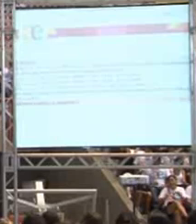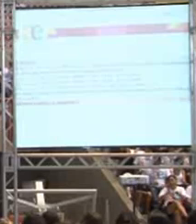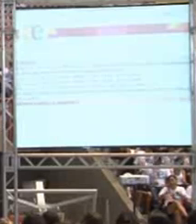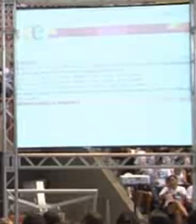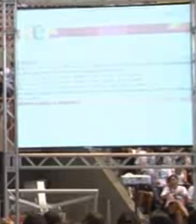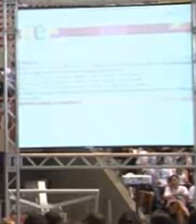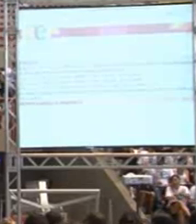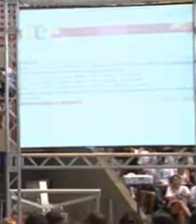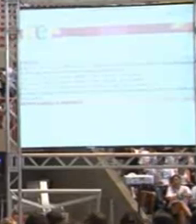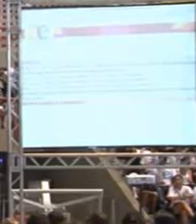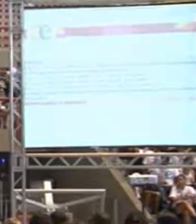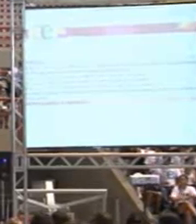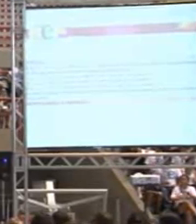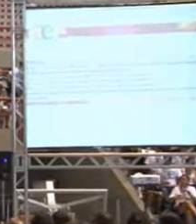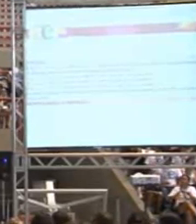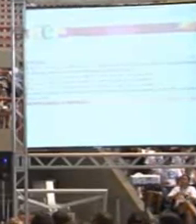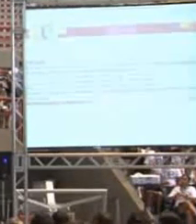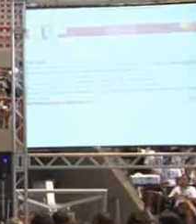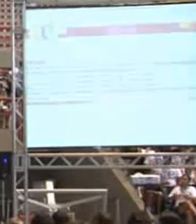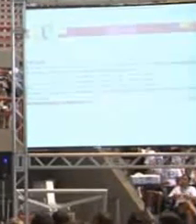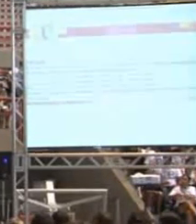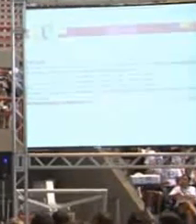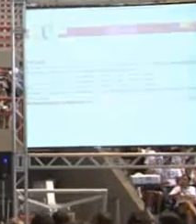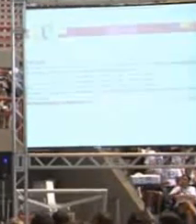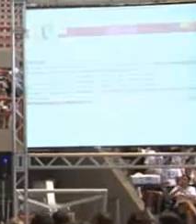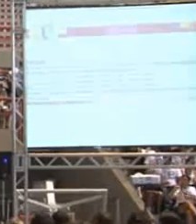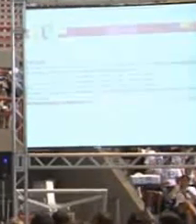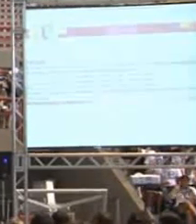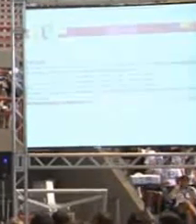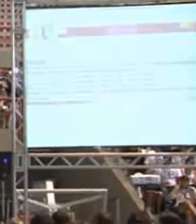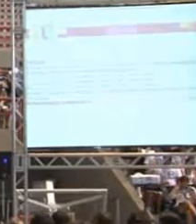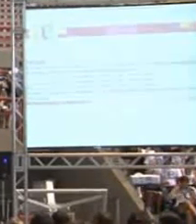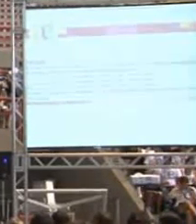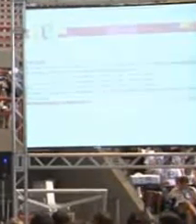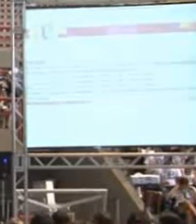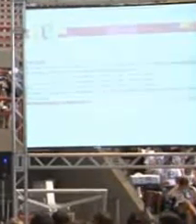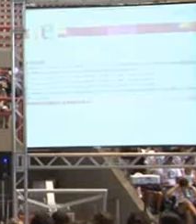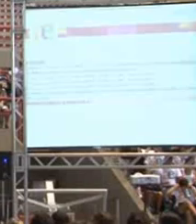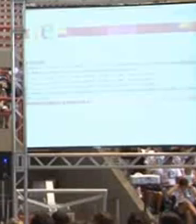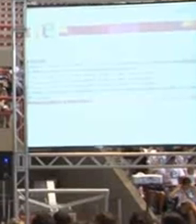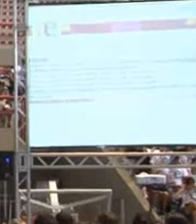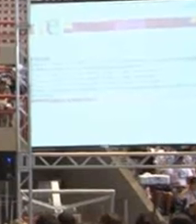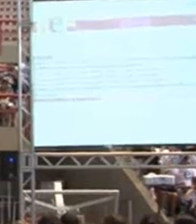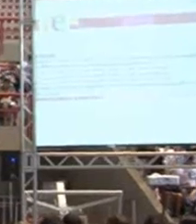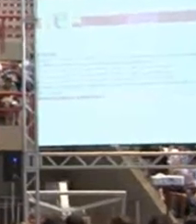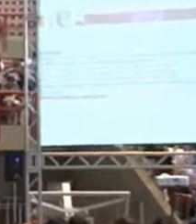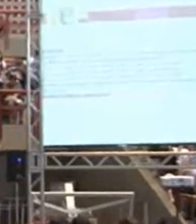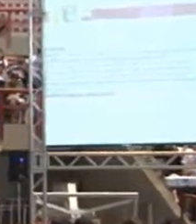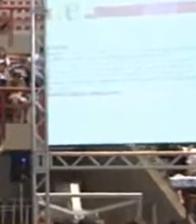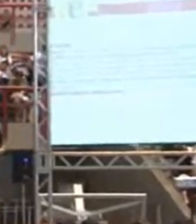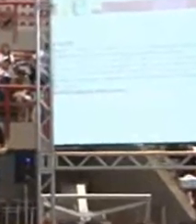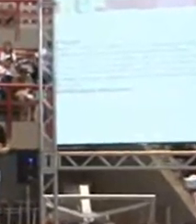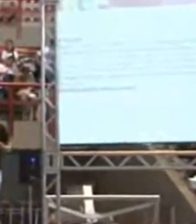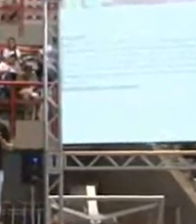minutos. Então, se eu te perguntar, metade de 1 hora dá quantos minutos? 30. E se eu te